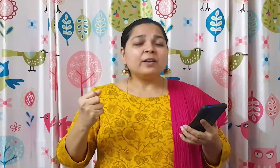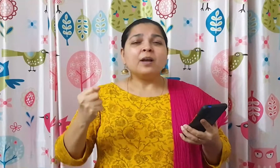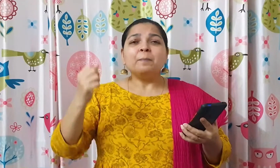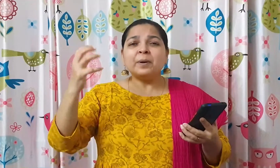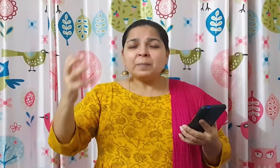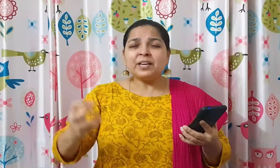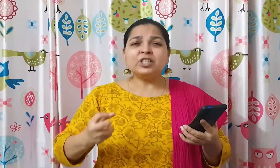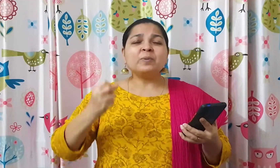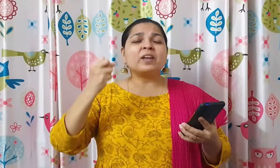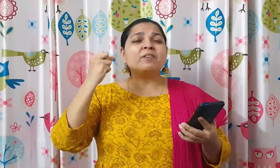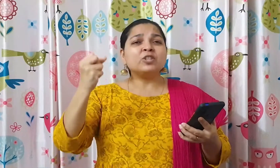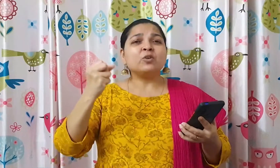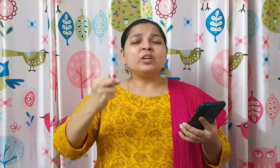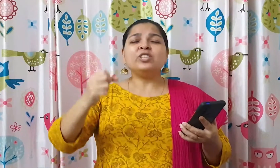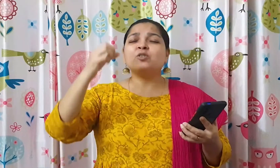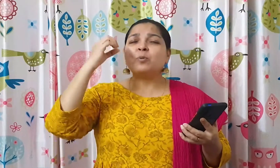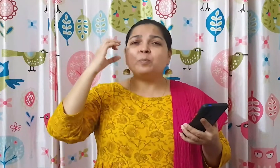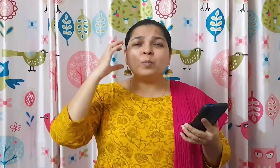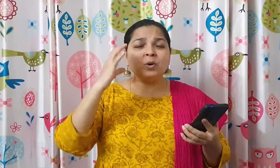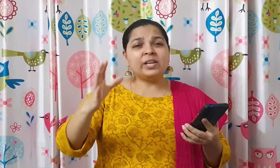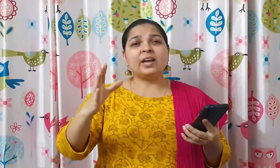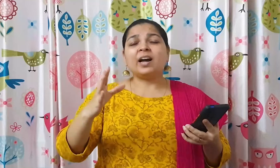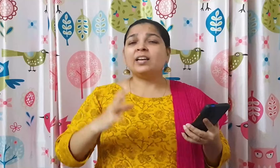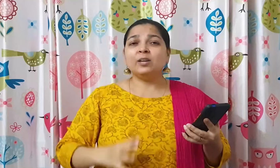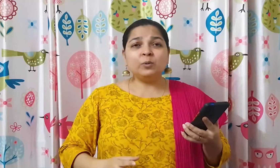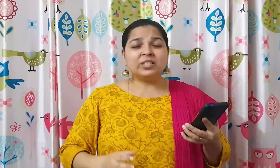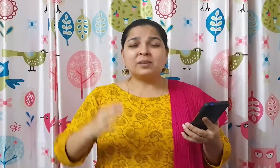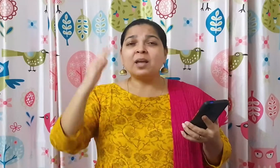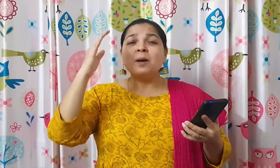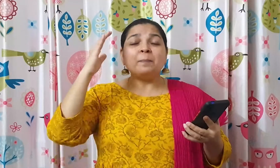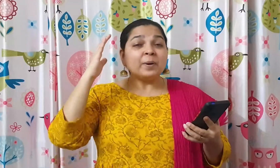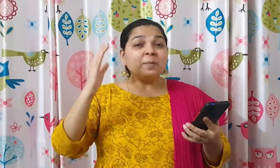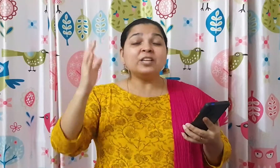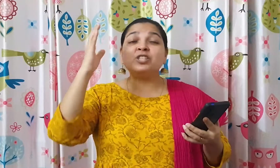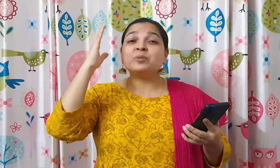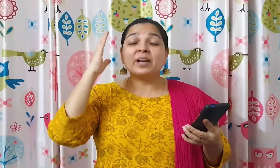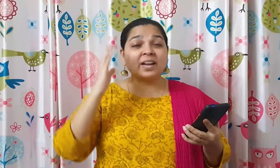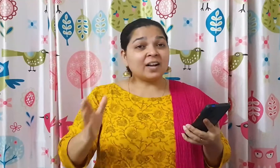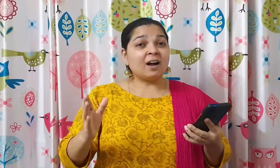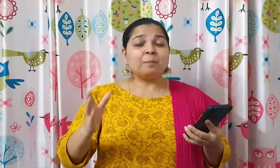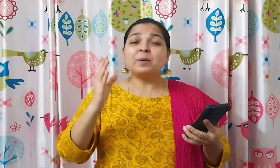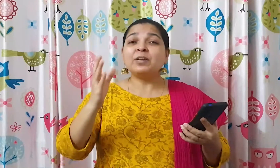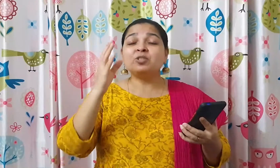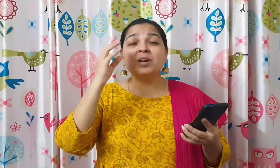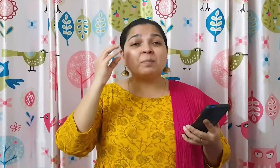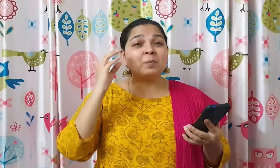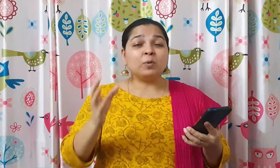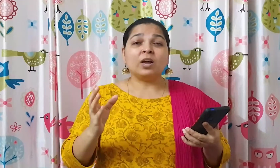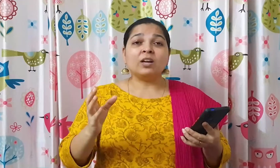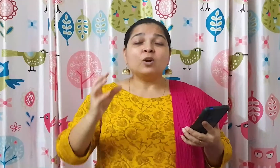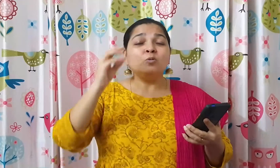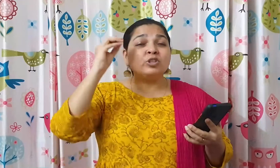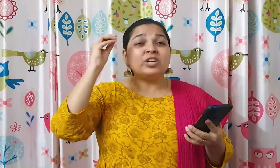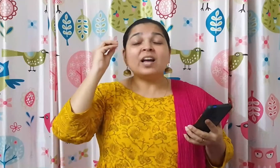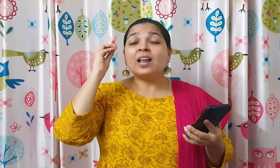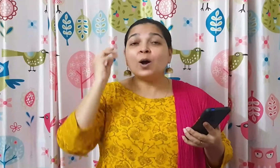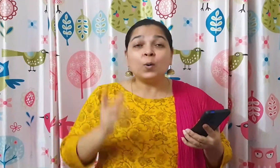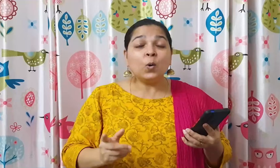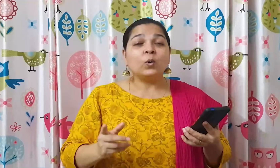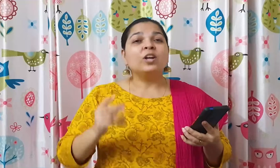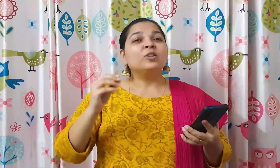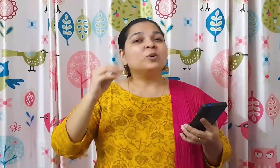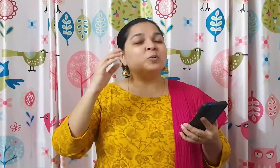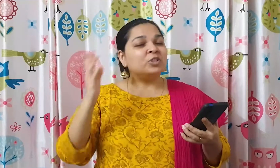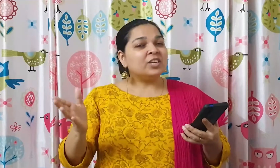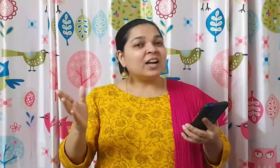কান্দিব নোৱাৰে বা দুখ কৰিব নোৱাৰে। আপুনি কি কৰাৰ প্ৰয়োজন, আপুনি সেই কল্পনা শক্তিৰে সেই বস্তুখিনি, যিখিনি আপুনি পৰিৱৰ্তন